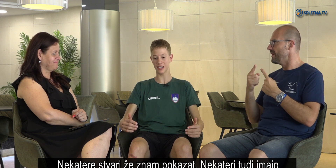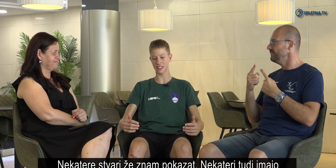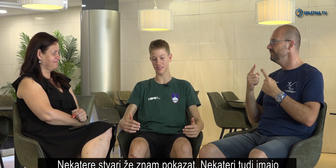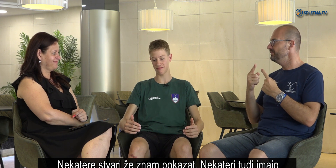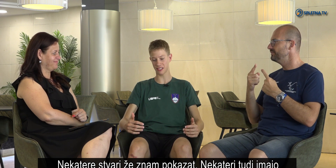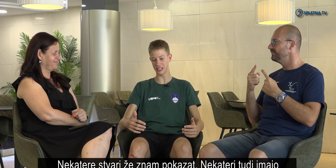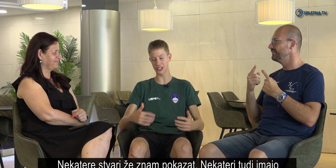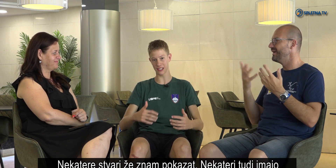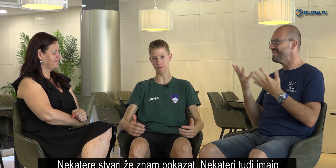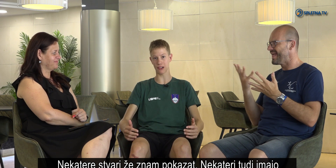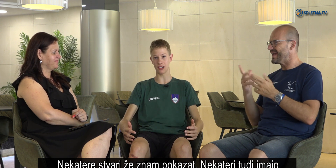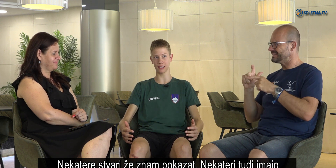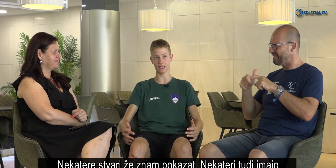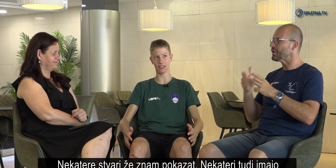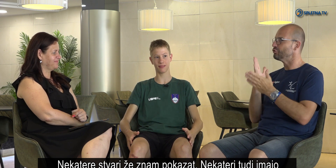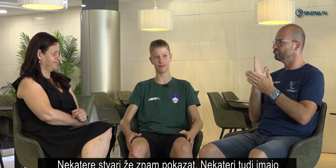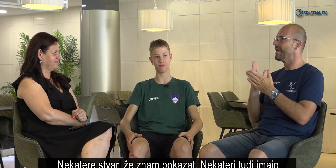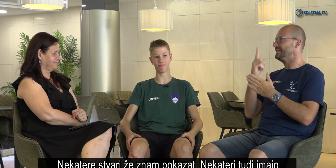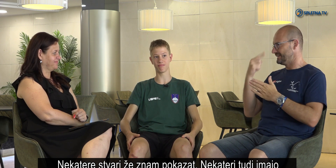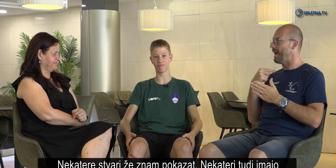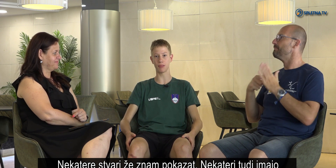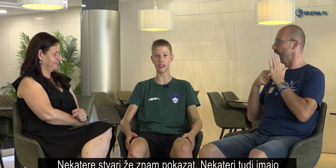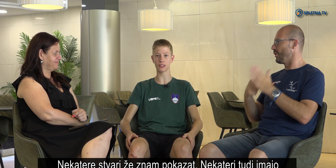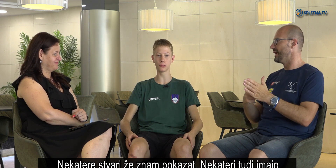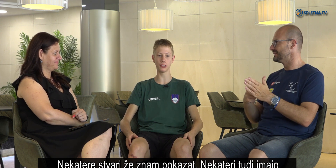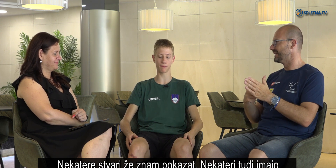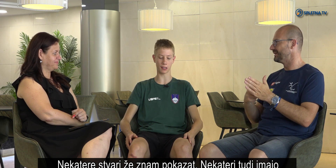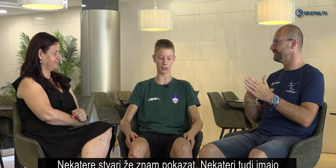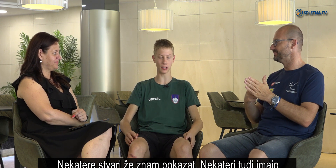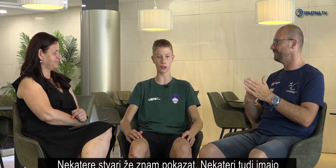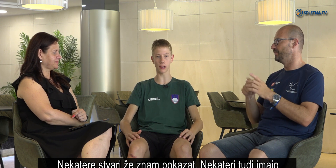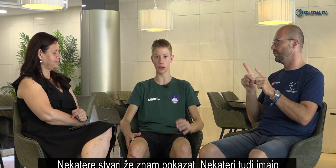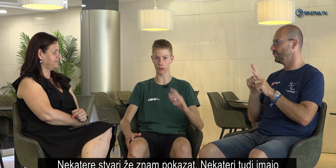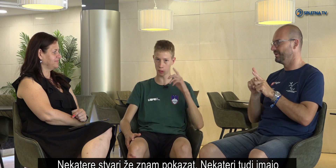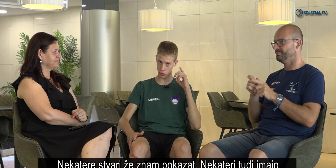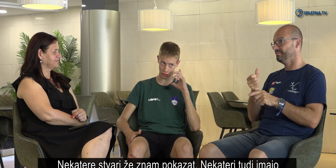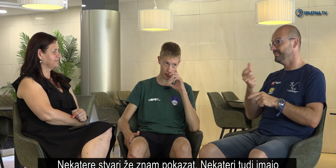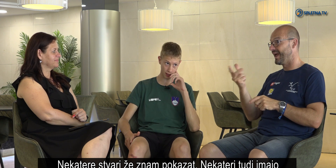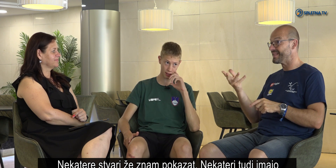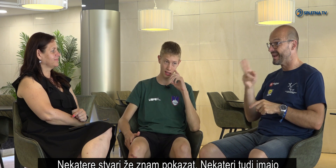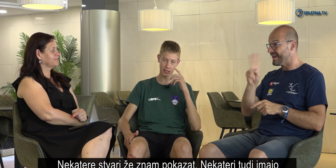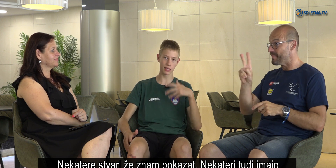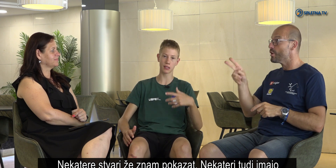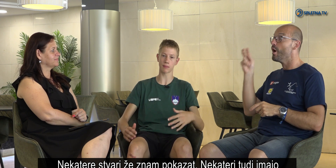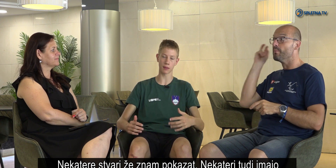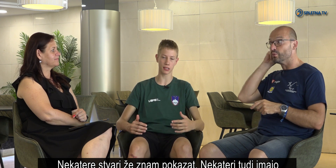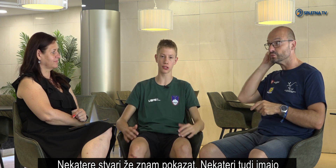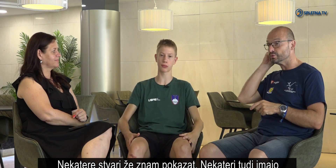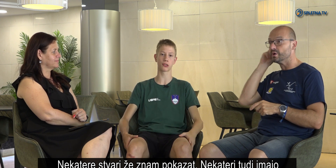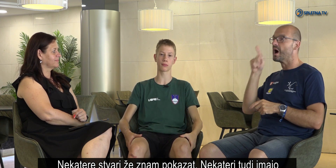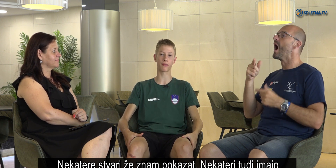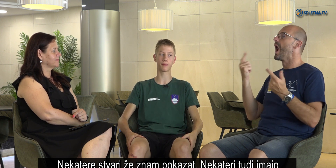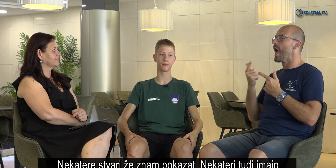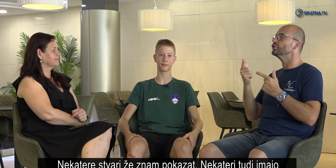Pač neke stvari že znam pokazati, ne. Pa tudi nekateri, ko imajo polžji vsadek, z njimi se pa